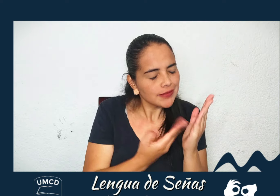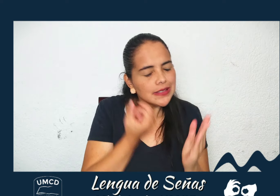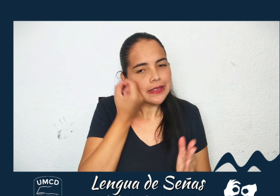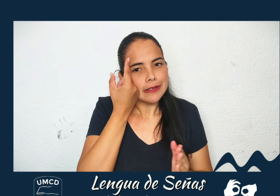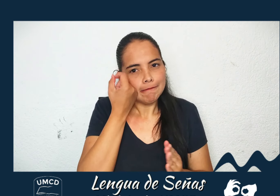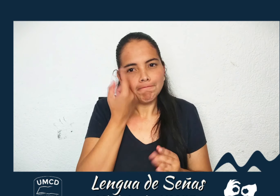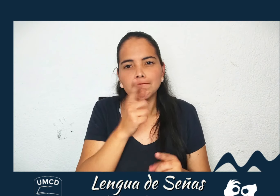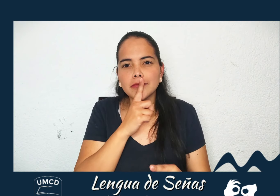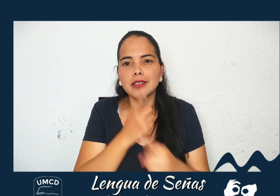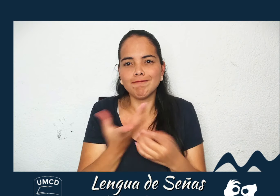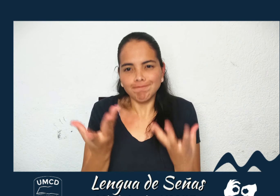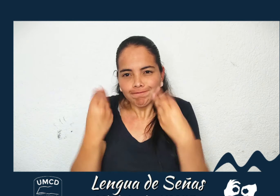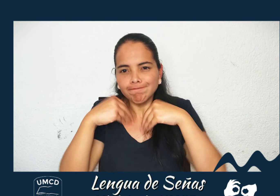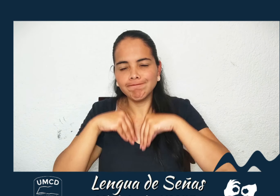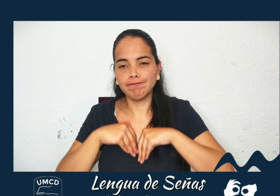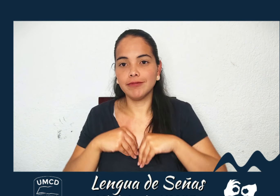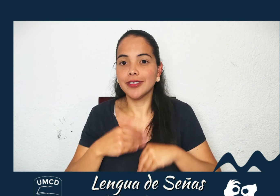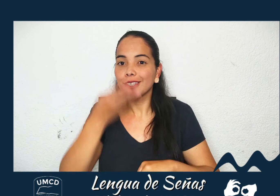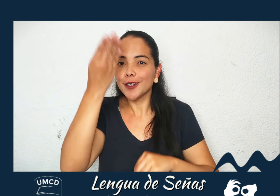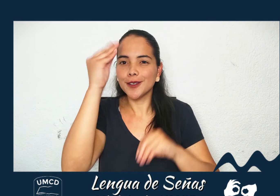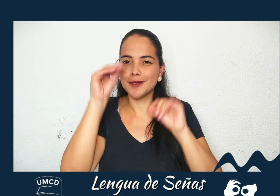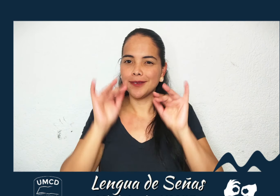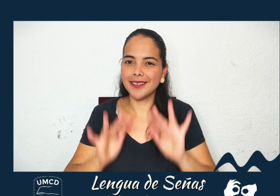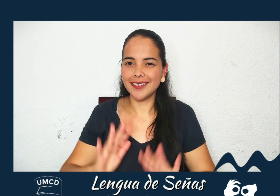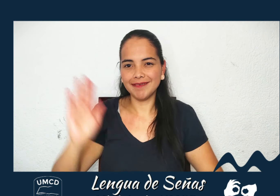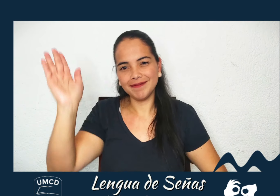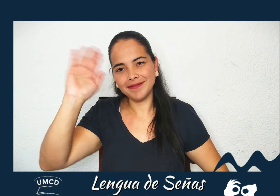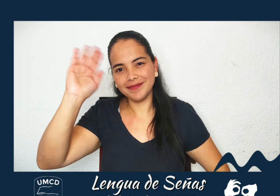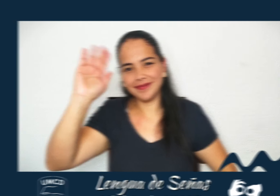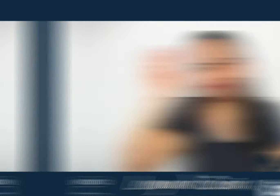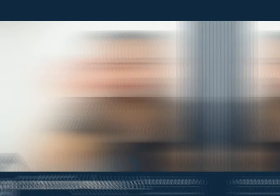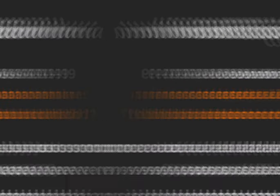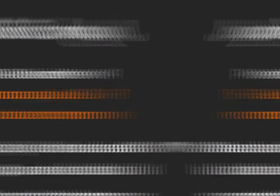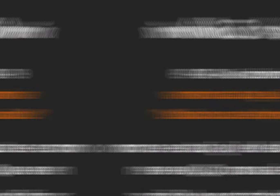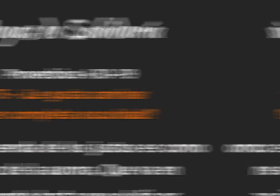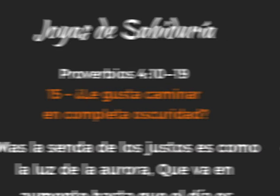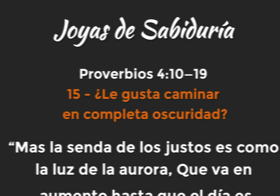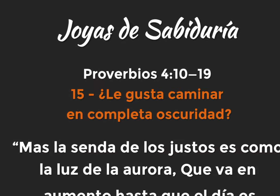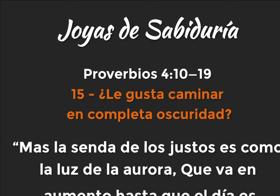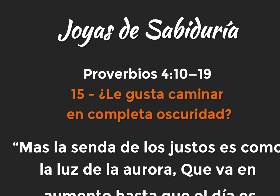escuchémosla y retengámosla. Que Dios nos bendiga y hasta pronto.